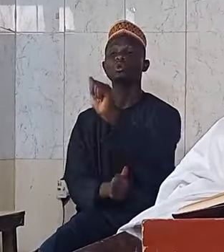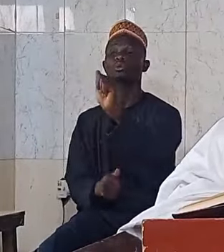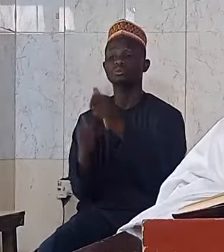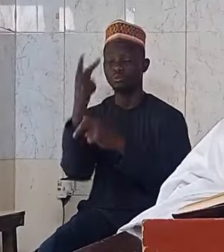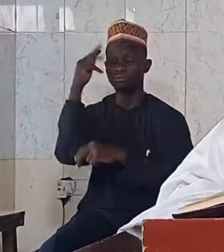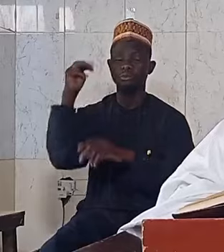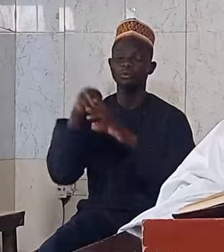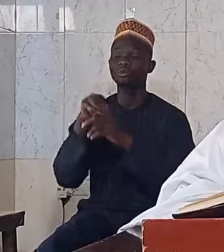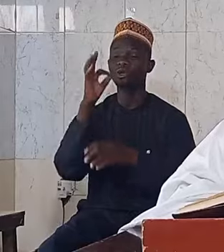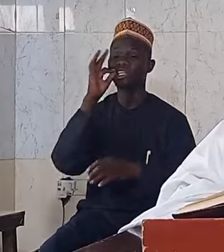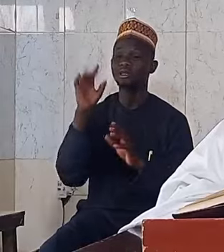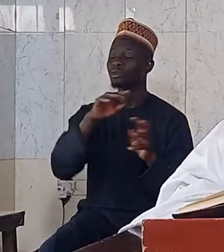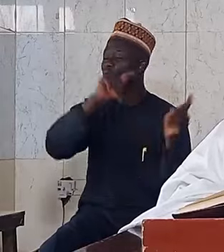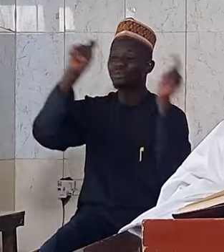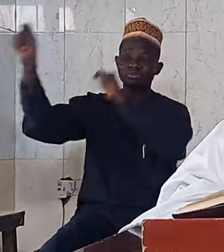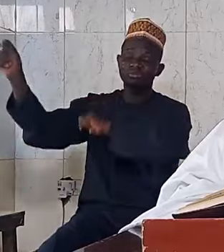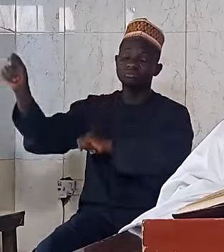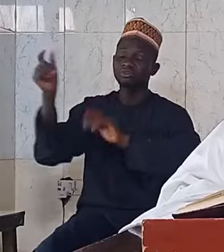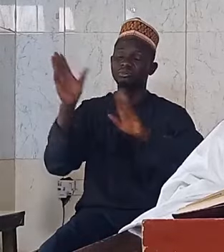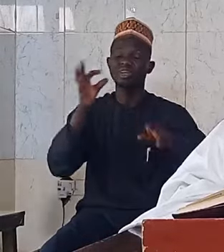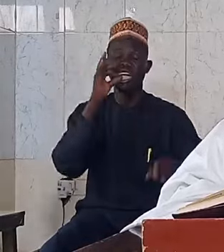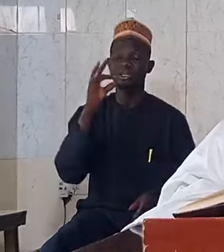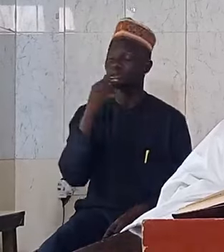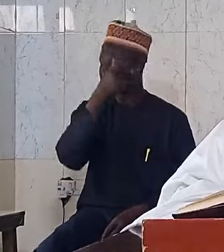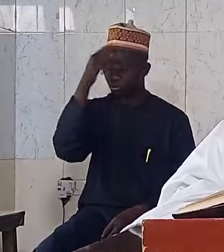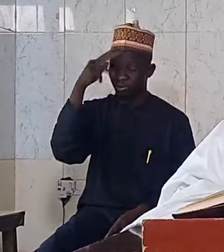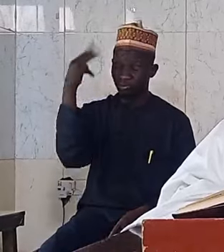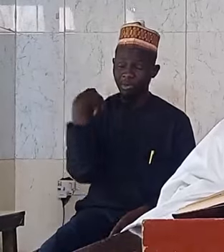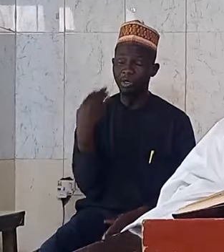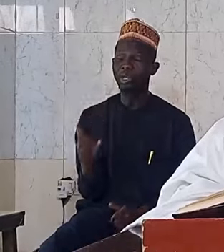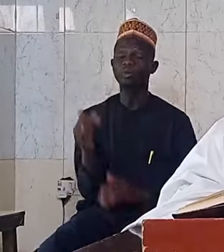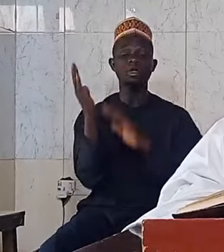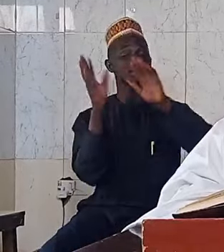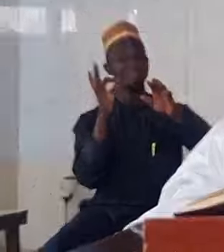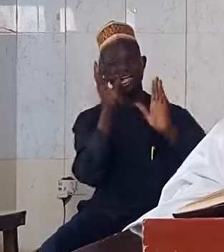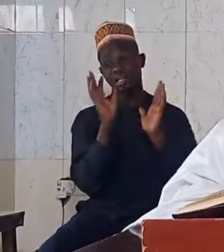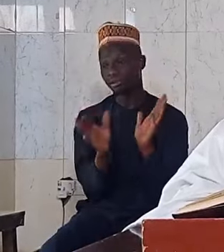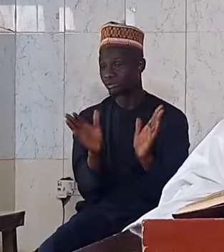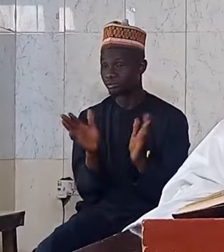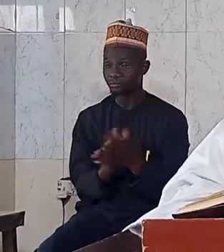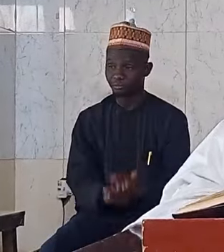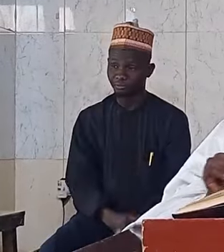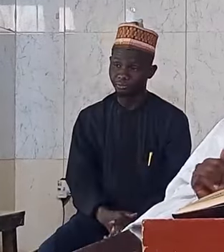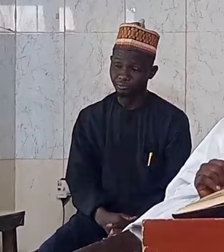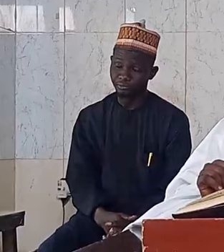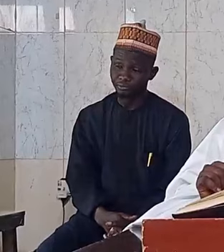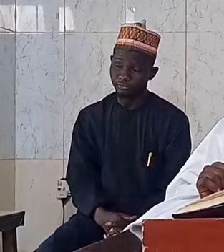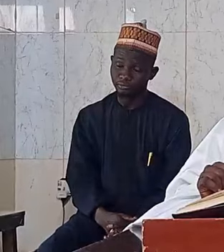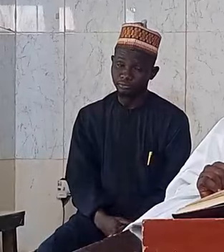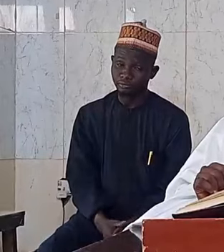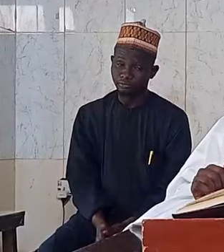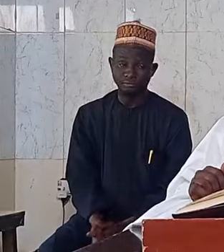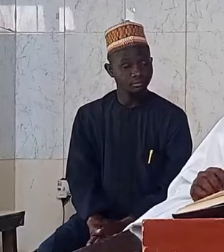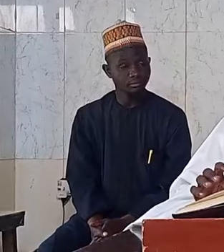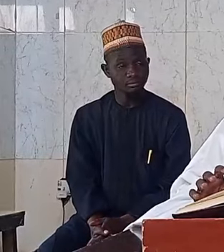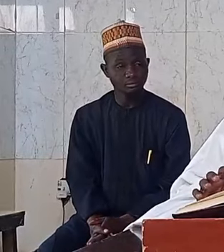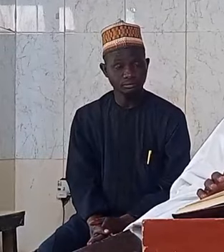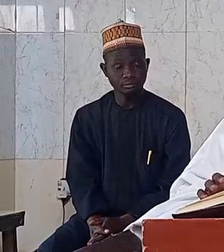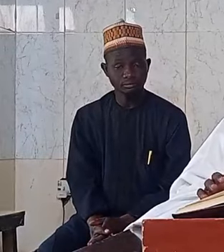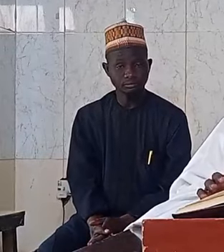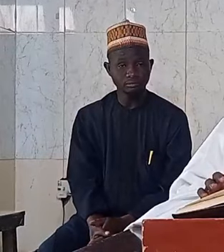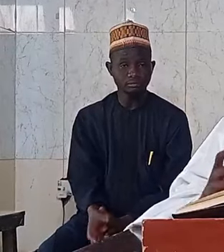wajibi ne a kansu daidaikun su kowa da kowa kun gane inda ya hango sai shi tawajjaha al-lawmul azimu